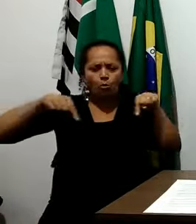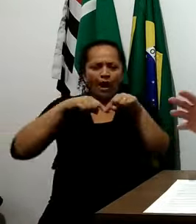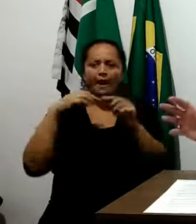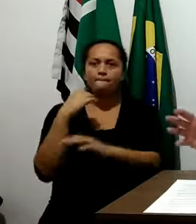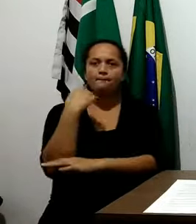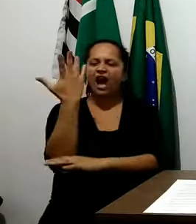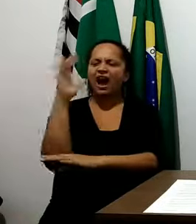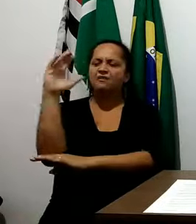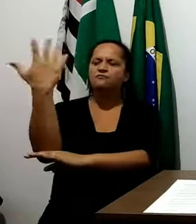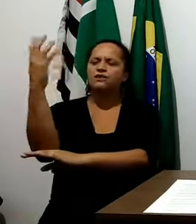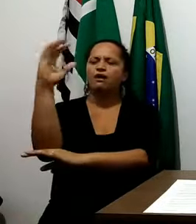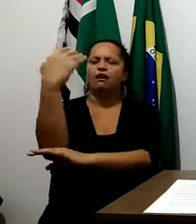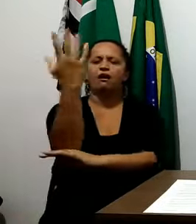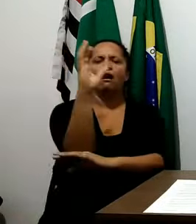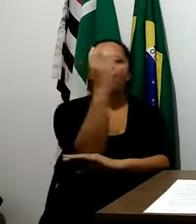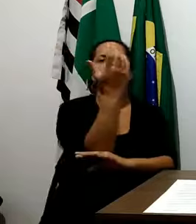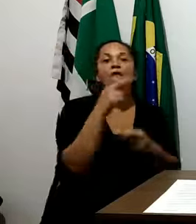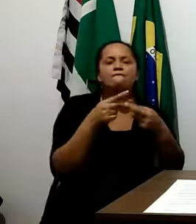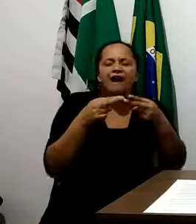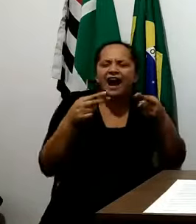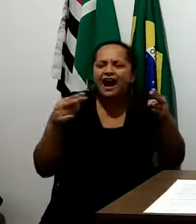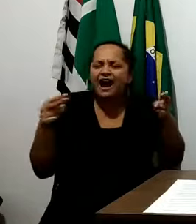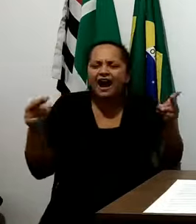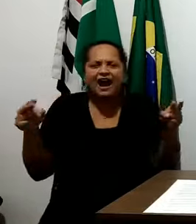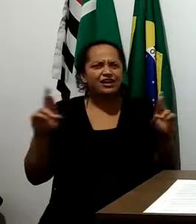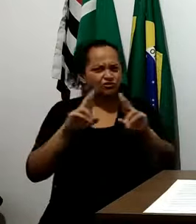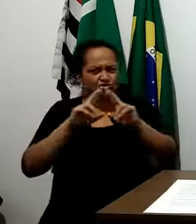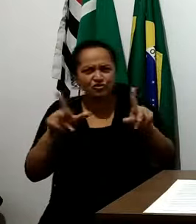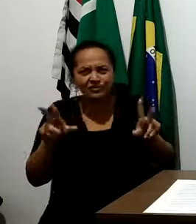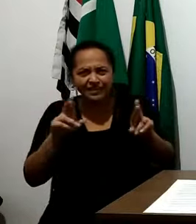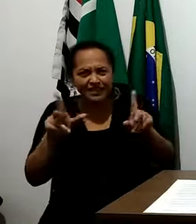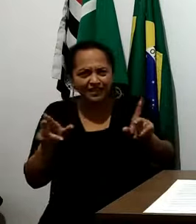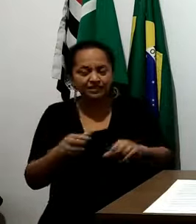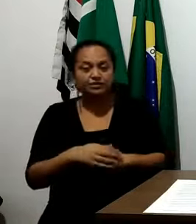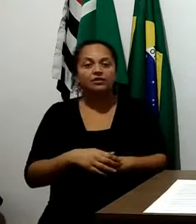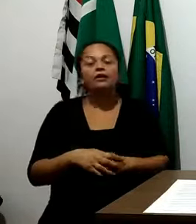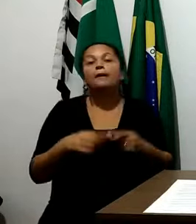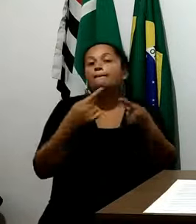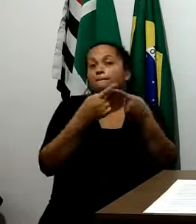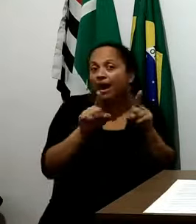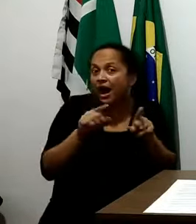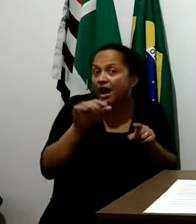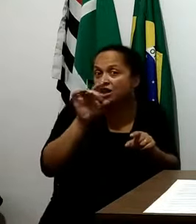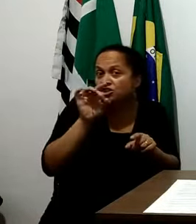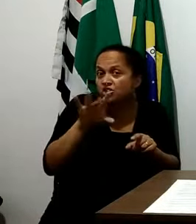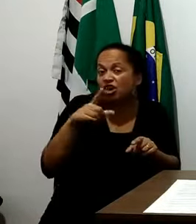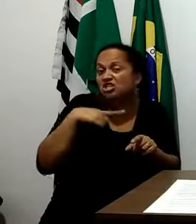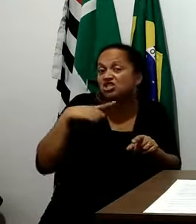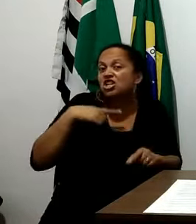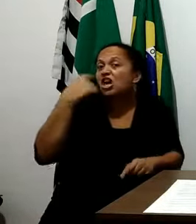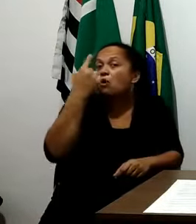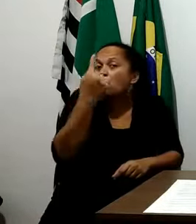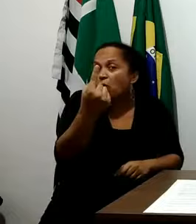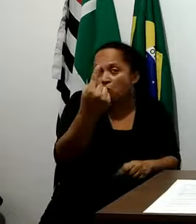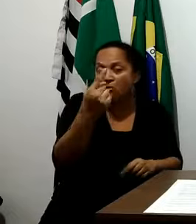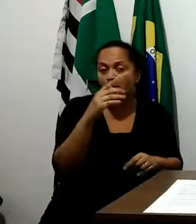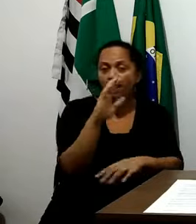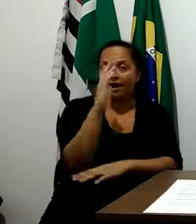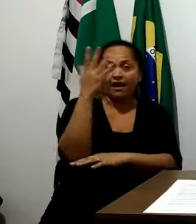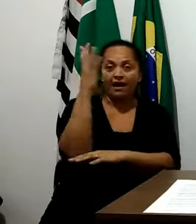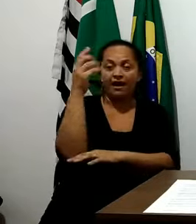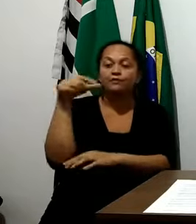muitos tipos de árvores. E ali existia apenas uma figueira que estava plantada ali e que não estava